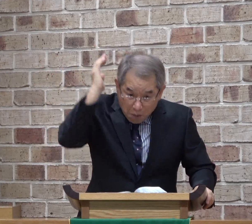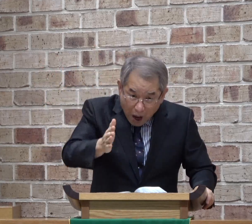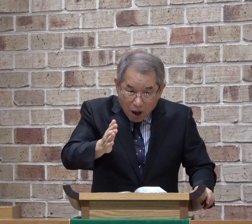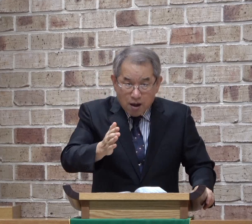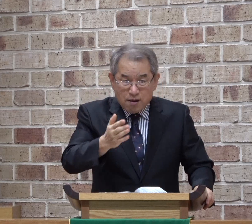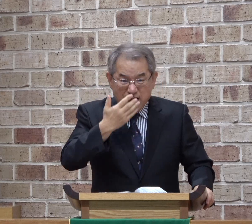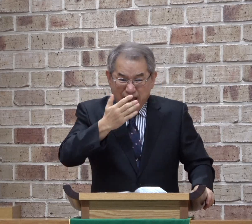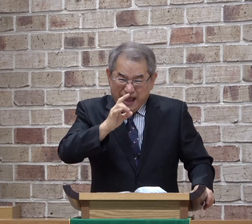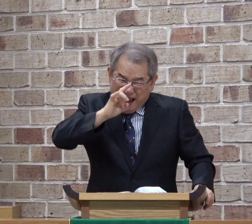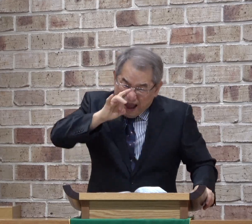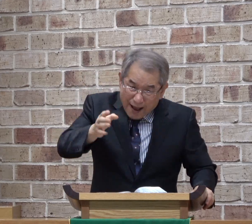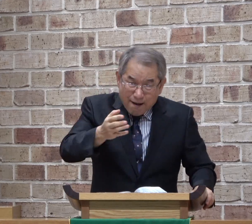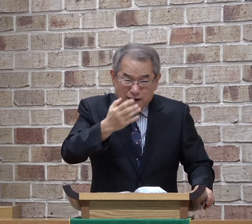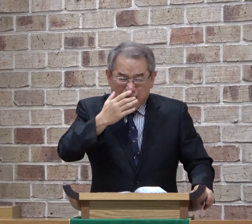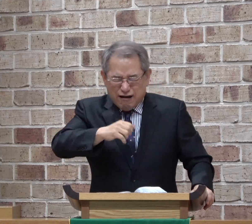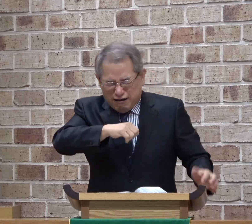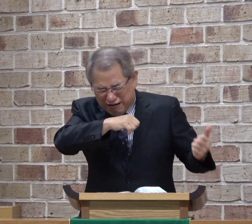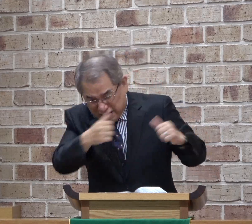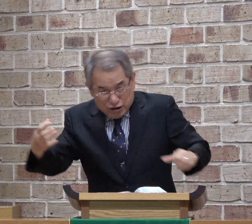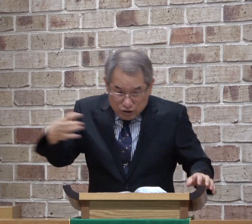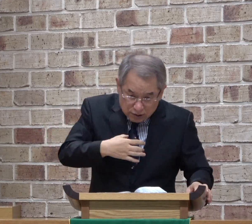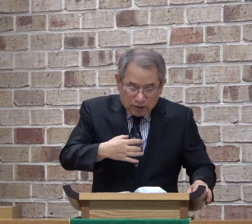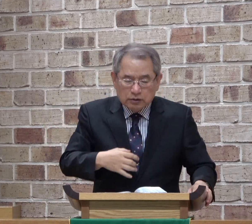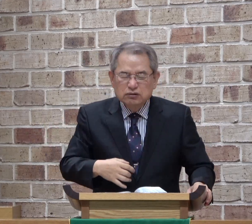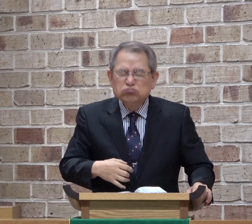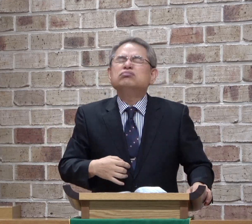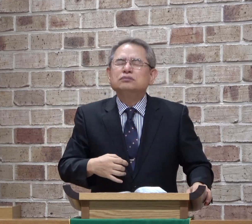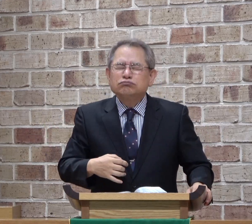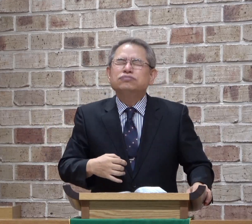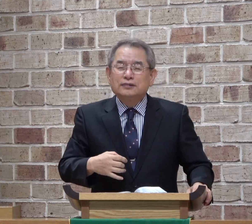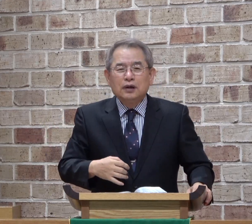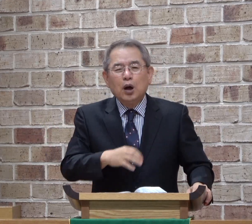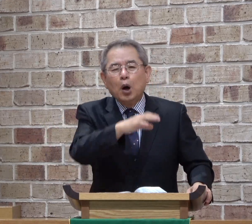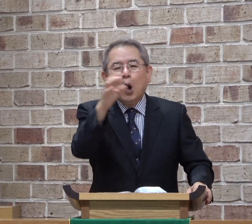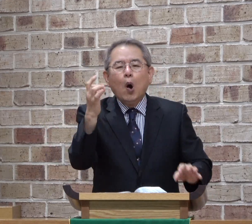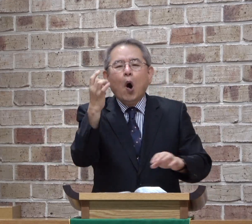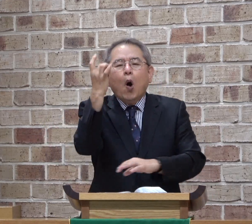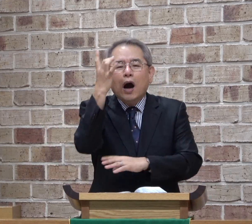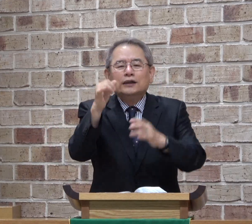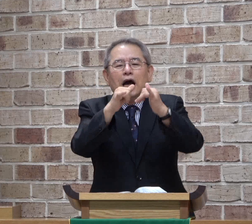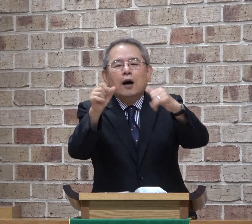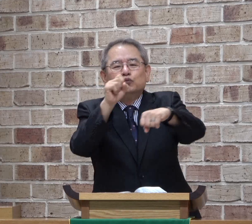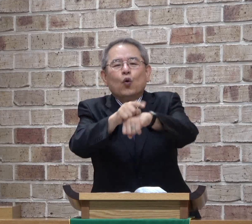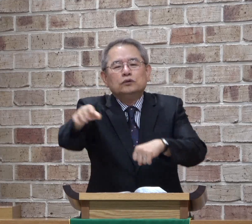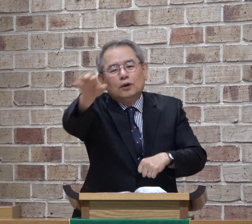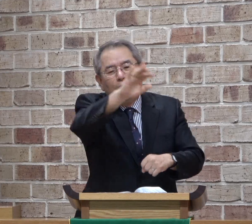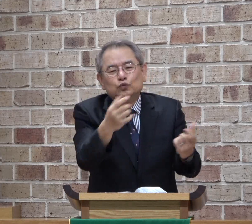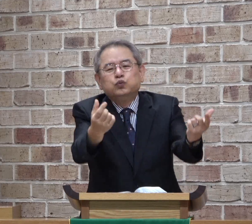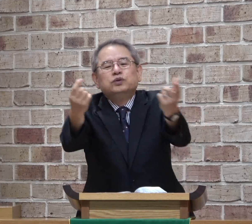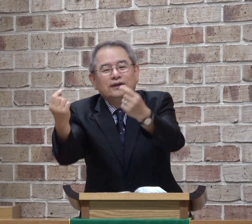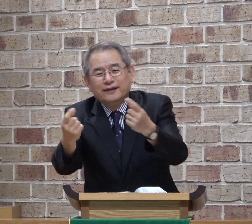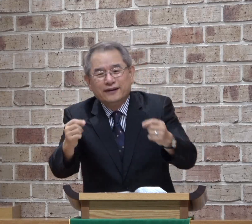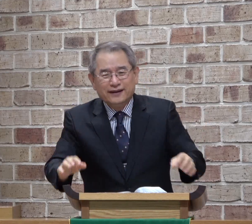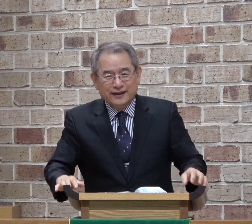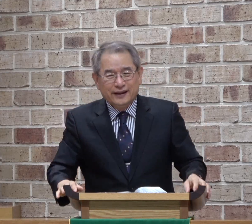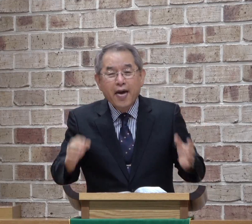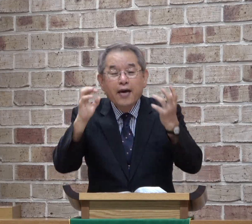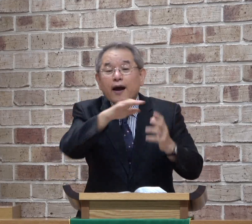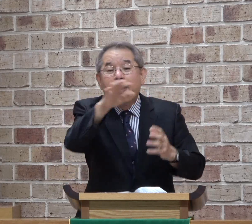아담과 하와가 먹지 말라고 하는 것을 먹으면 결코 죽는다고 하였습니다. 반드시 죽는다고 했던 것을 이것은 어찌 보면 사람의 성품과